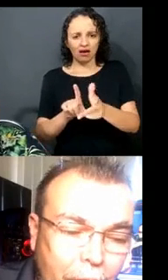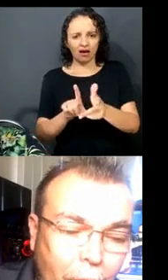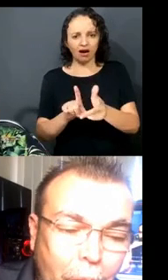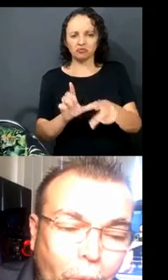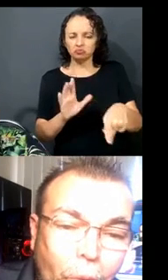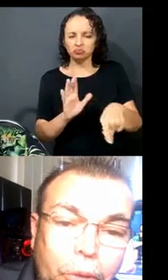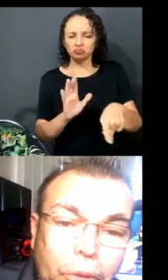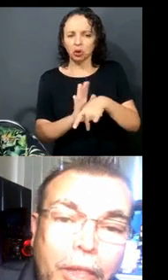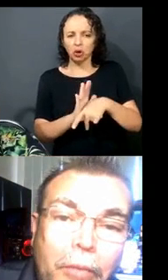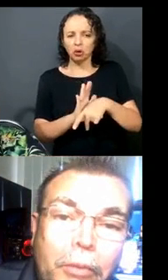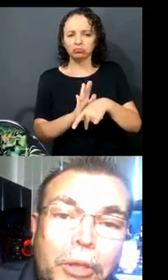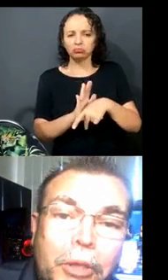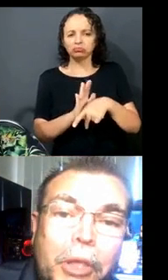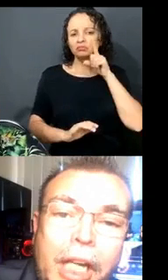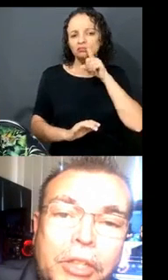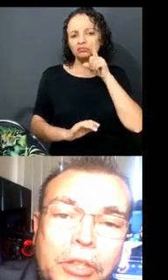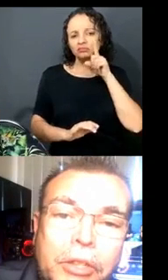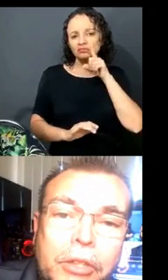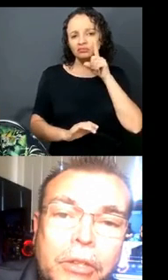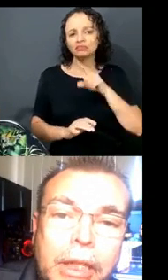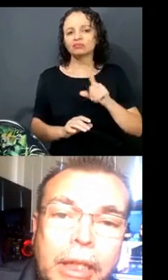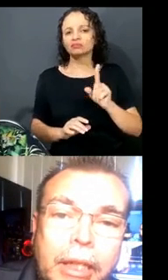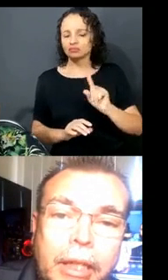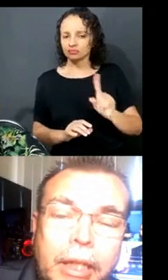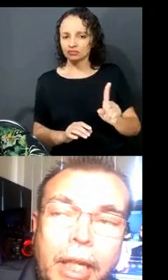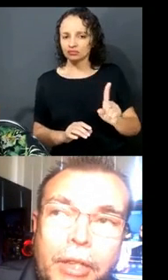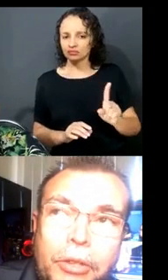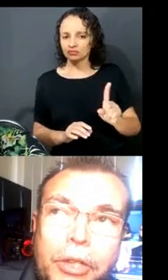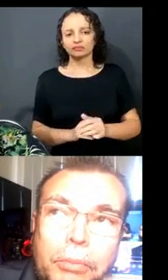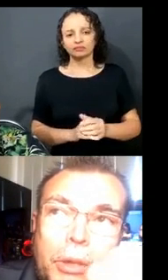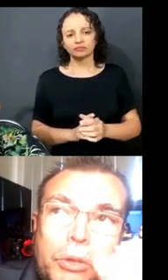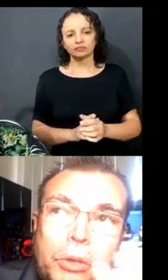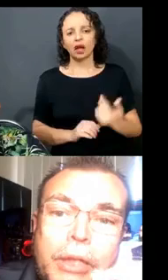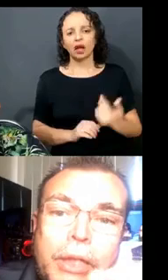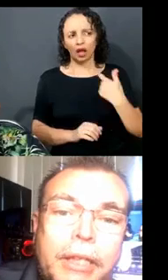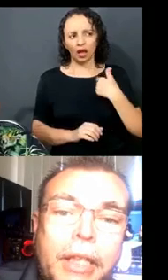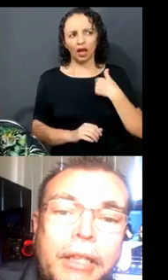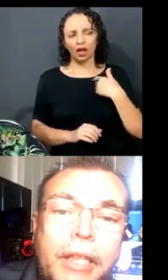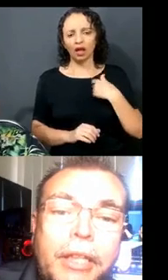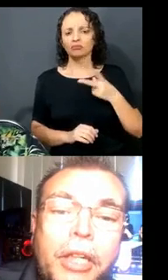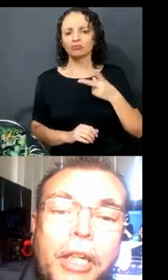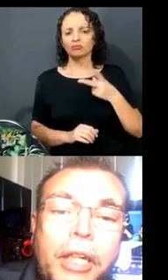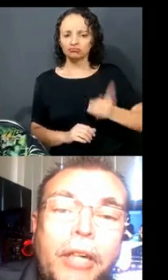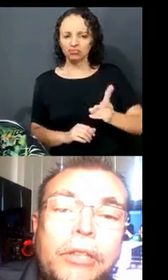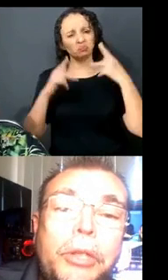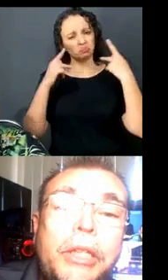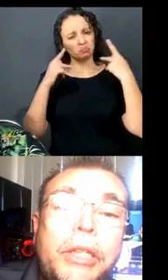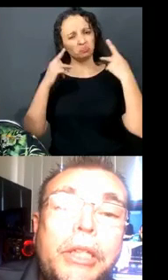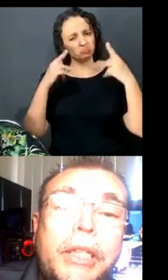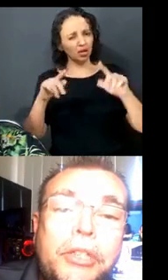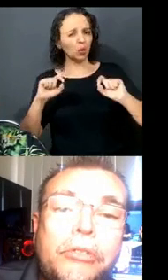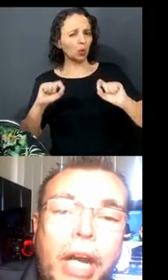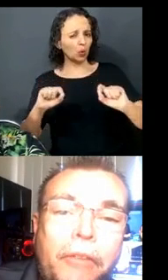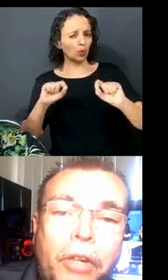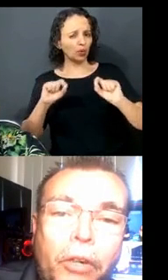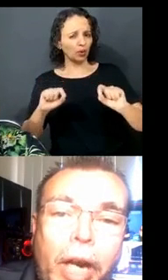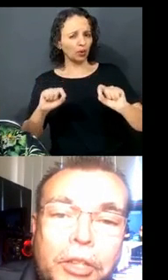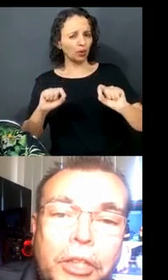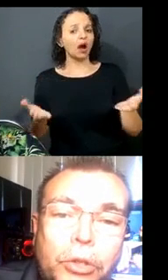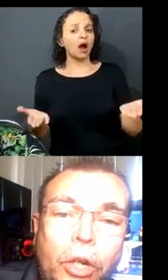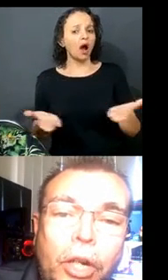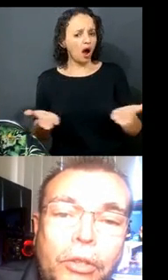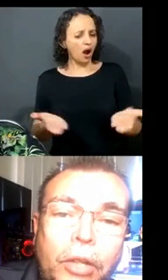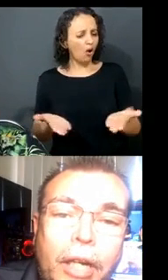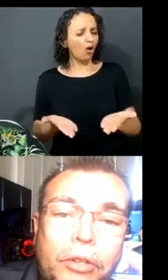participei algumas, mas eu procuro transmitir mensagens que ajudem as pessoas a entenderem que isso aqui é um tempo